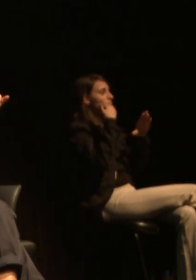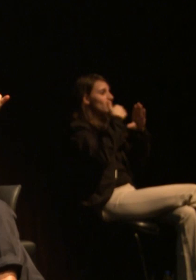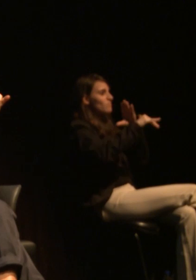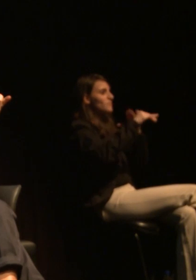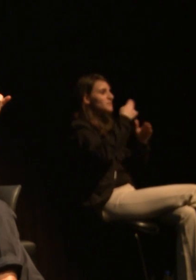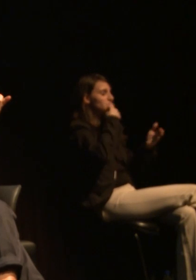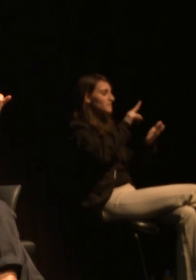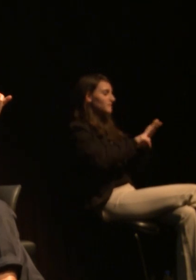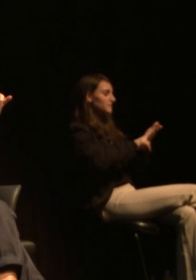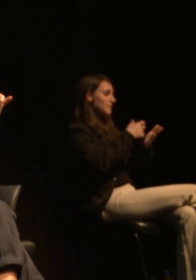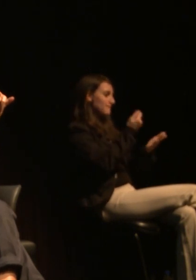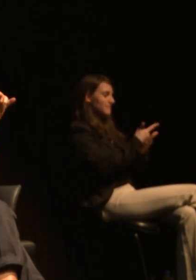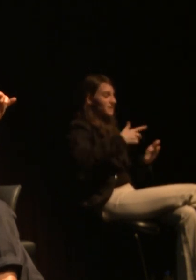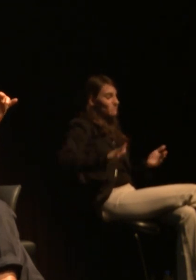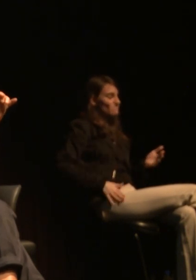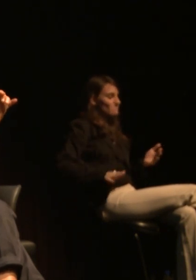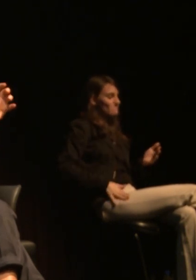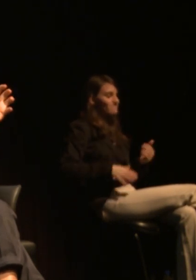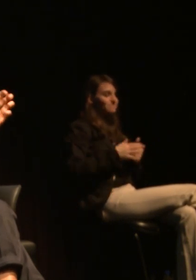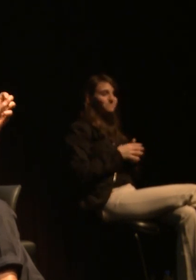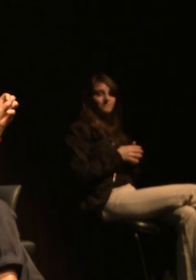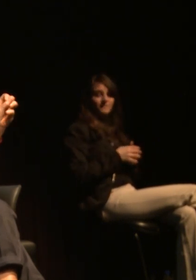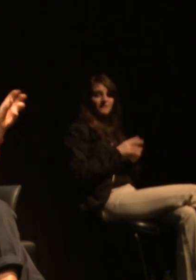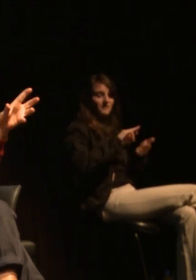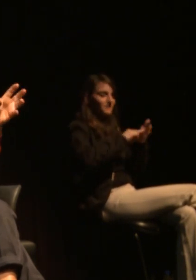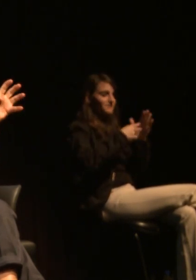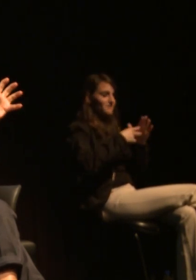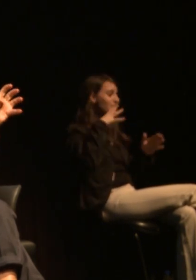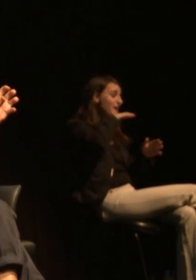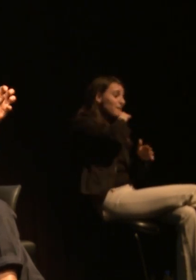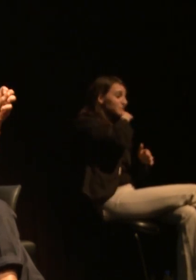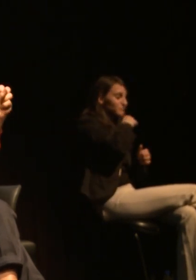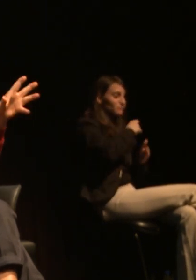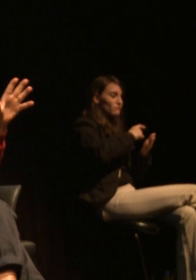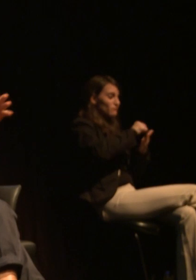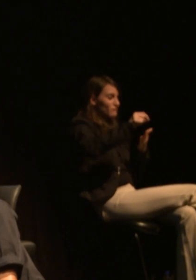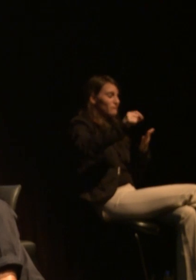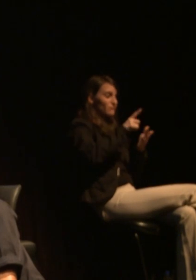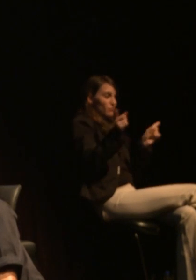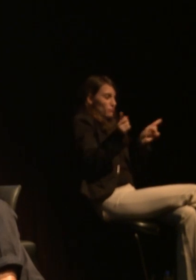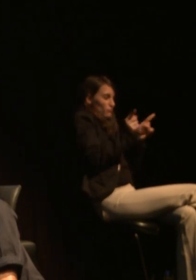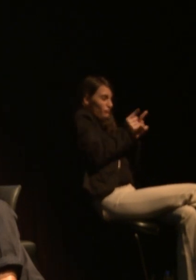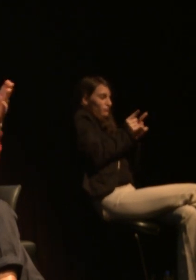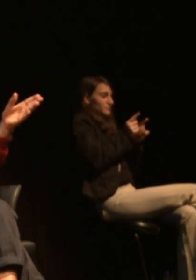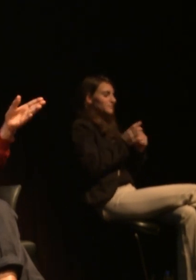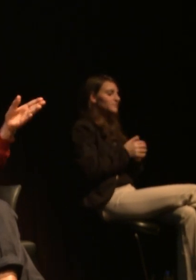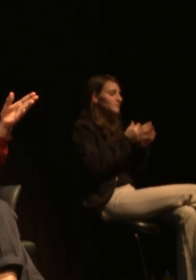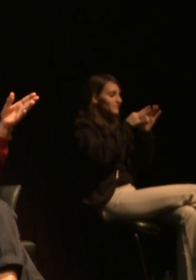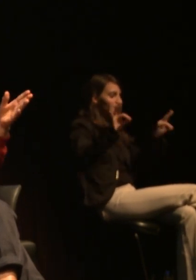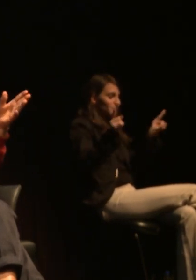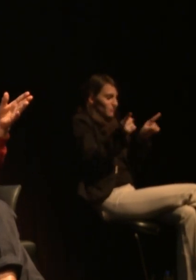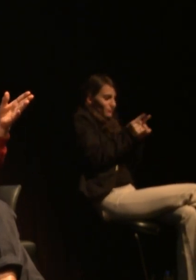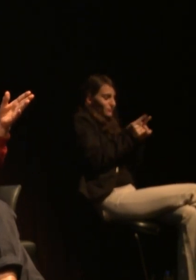telegrama internacional pago do seu próprio bolso. Ou seja, curto e grosso. Espreme tudo e solta.